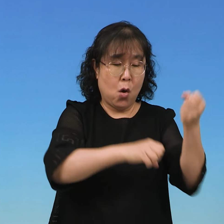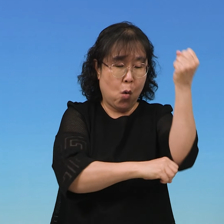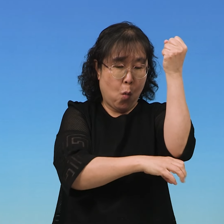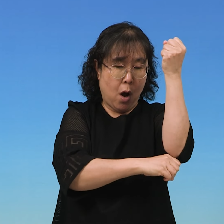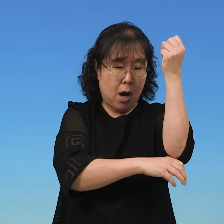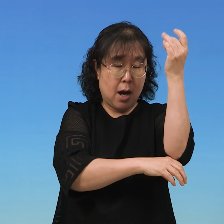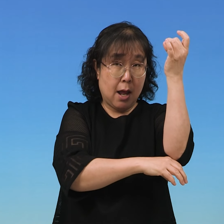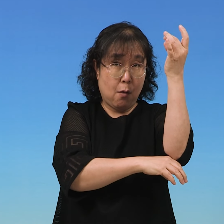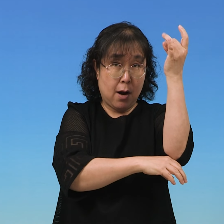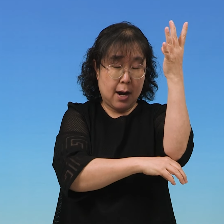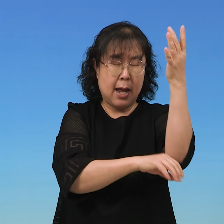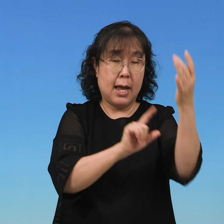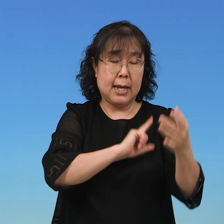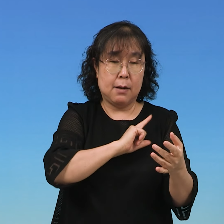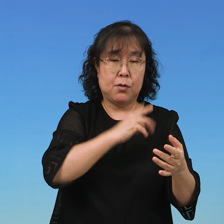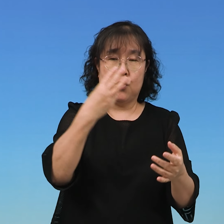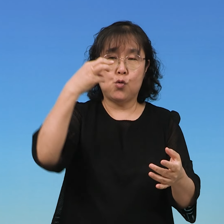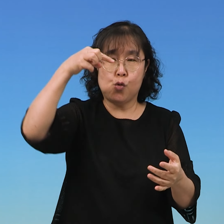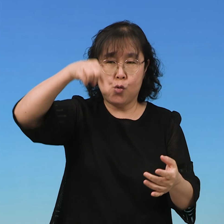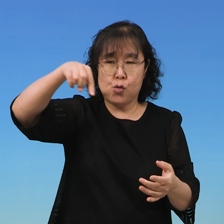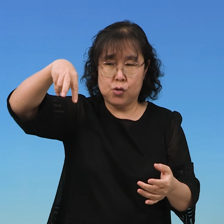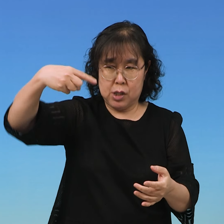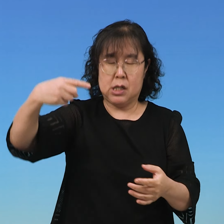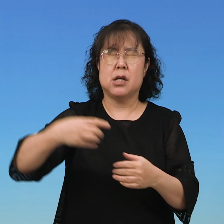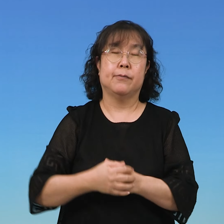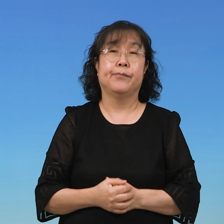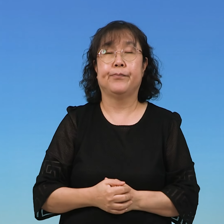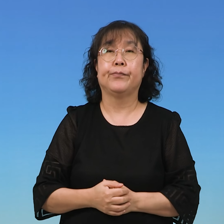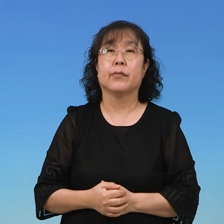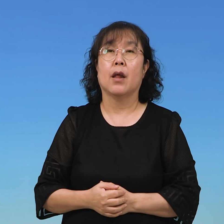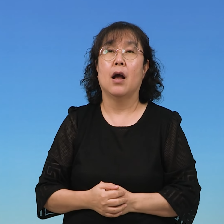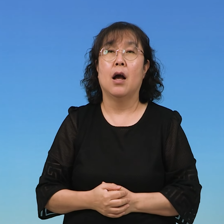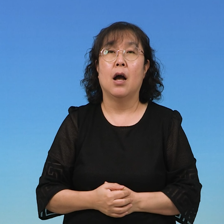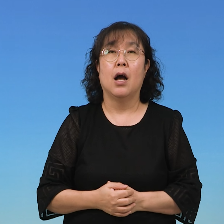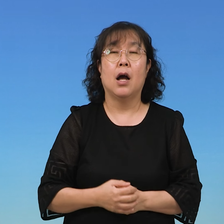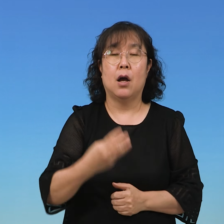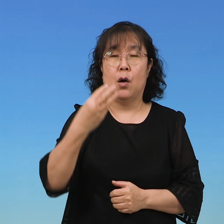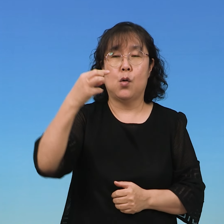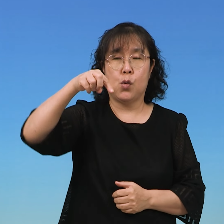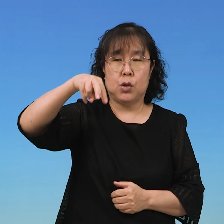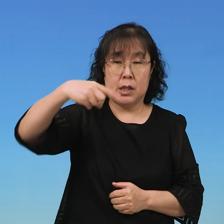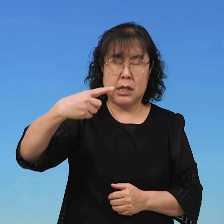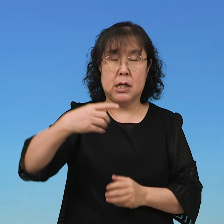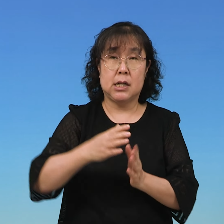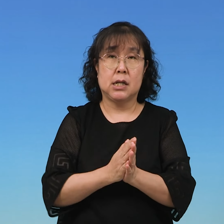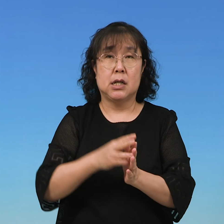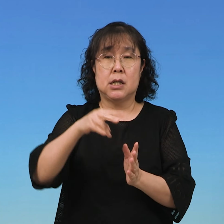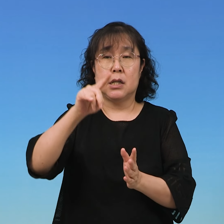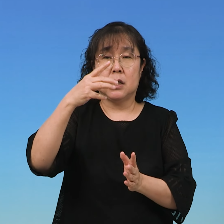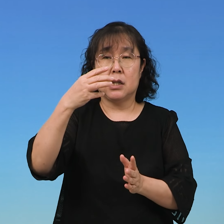본래 이름을 기록한 게 의미가 있는 걸 여러분 아십니까? 루스는요,